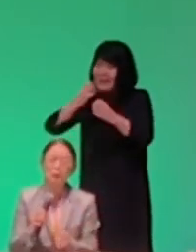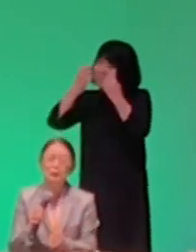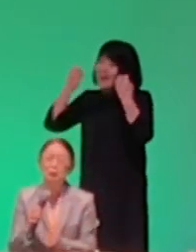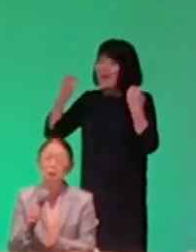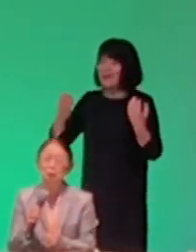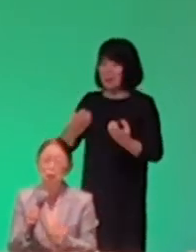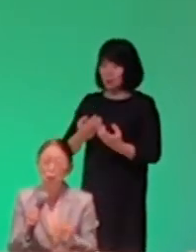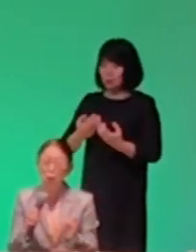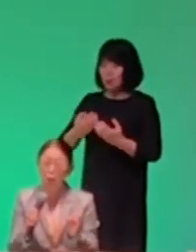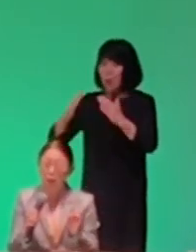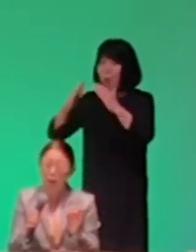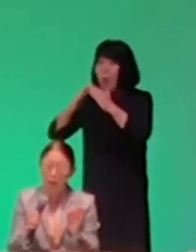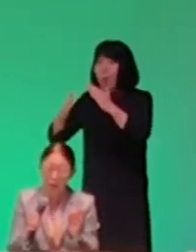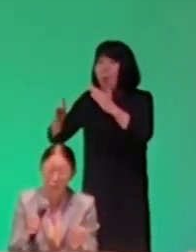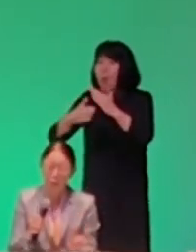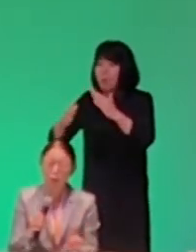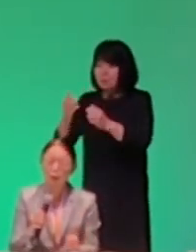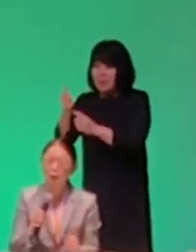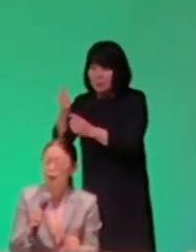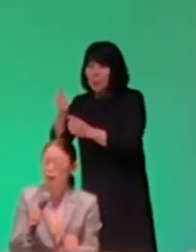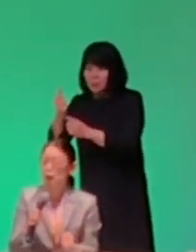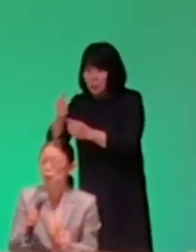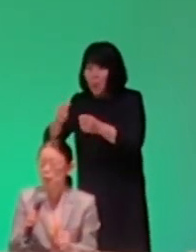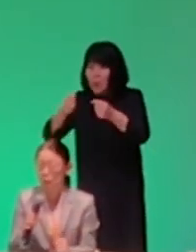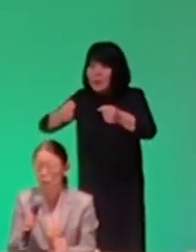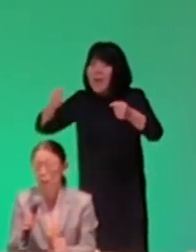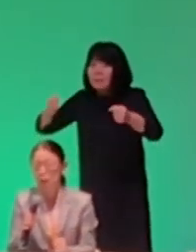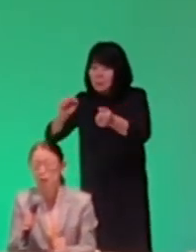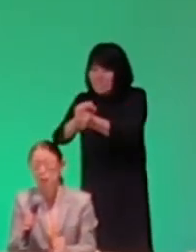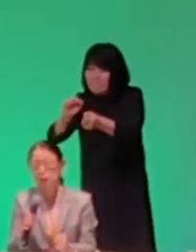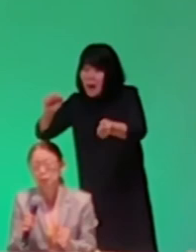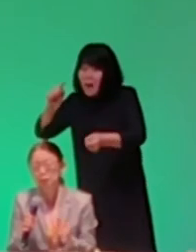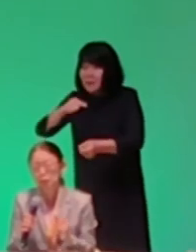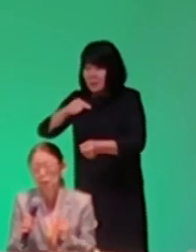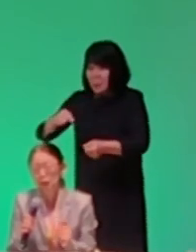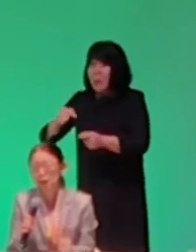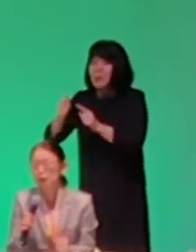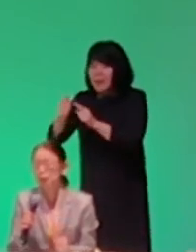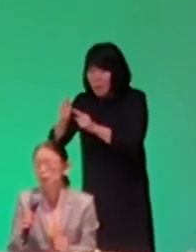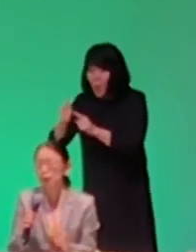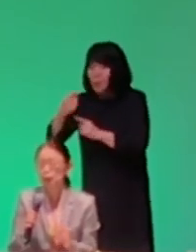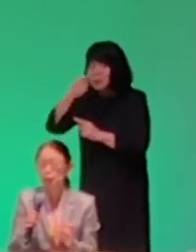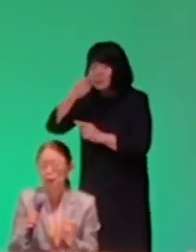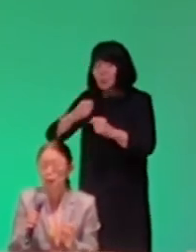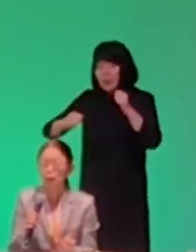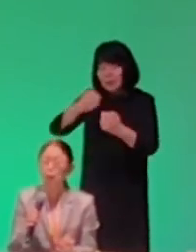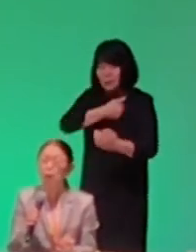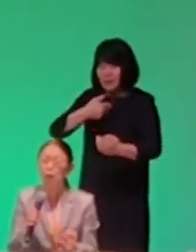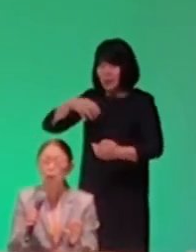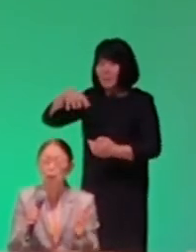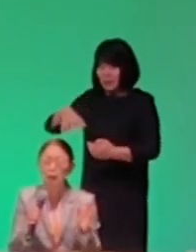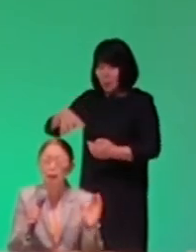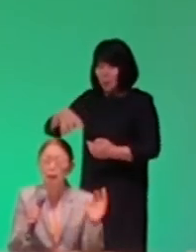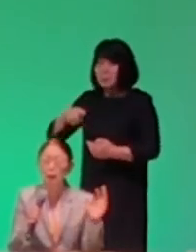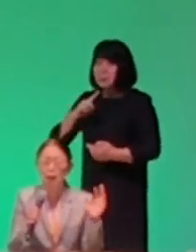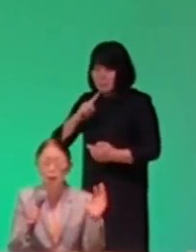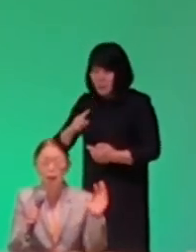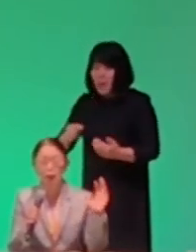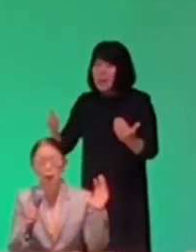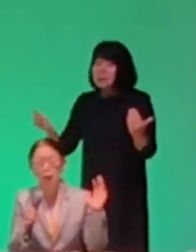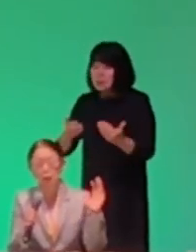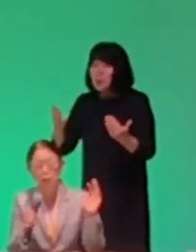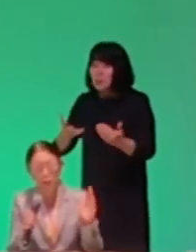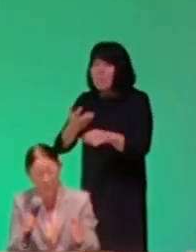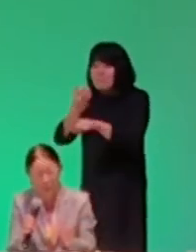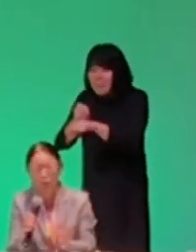はホームレスの人でも刑務所出てきた人でも自分の活躍できる場、仕事があると再犯率